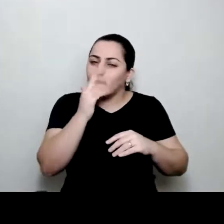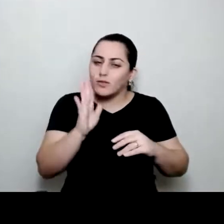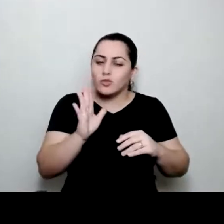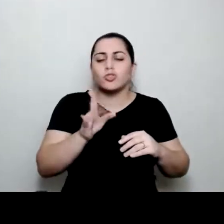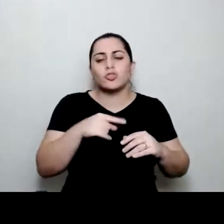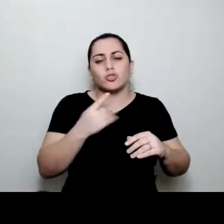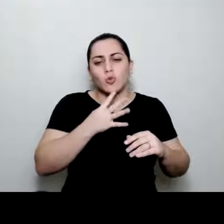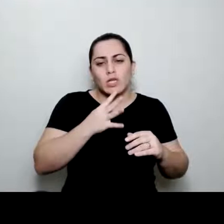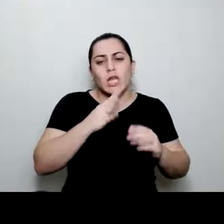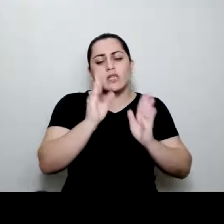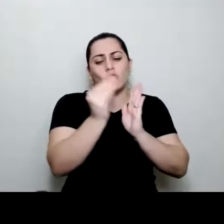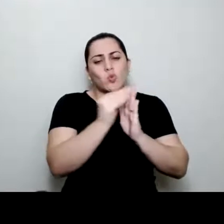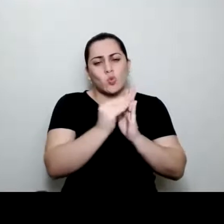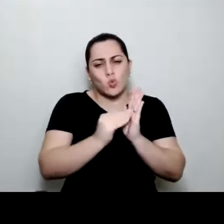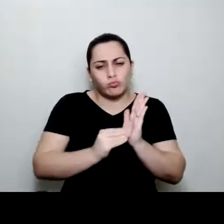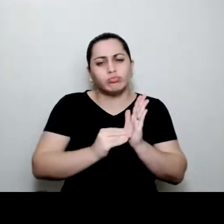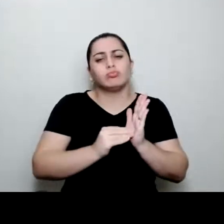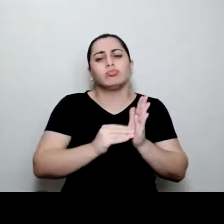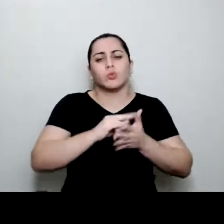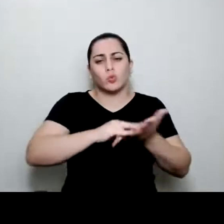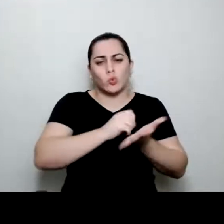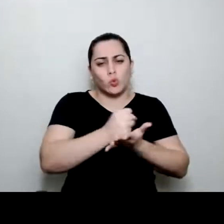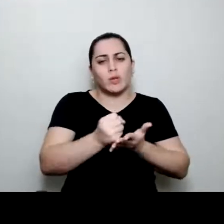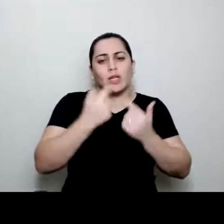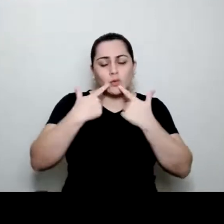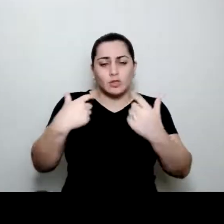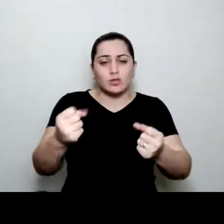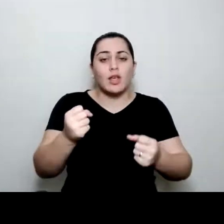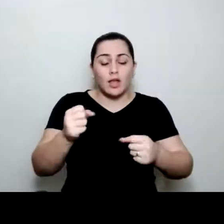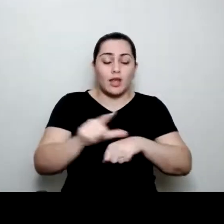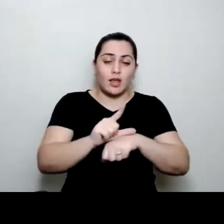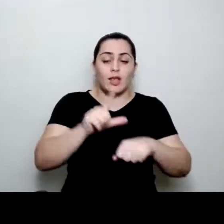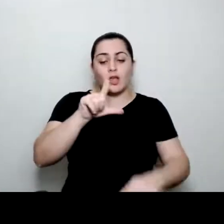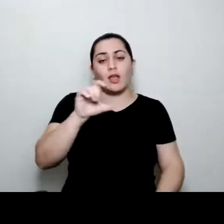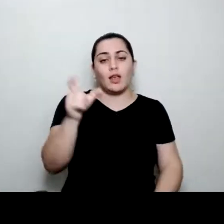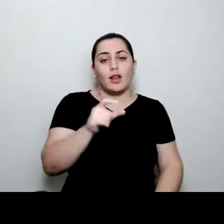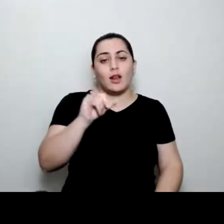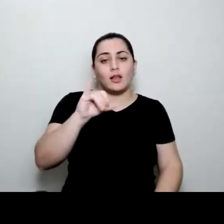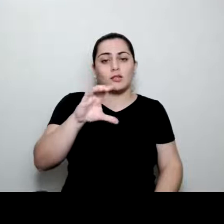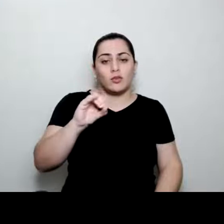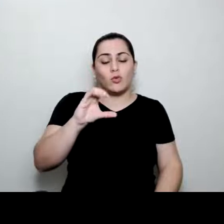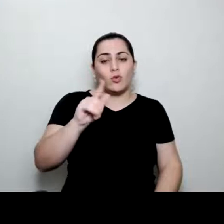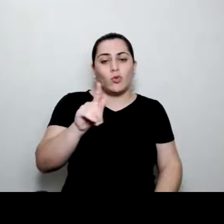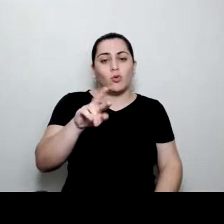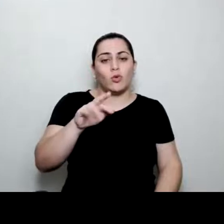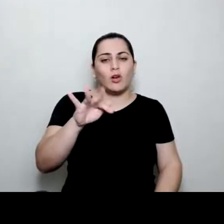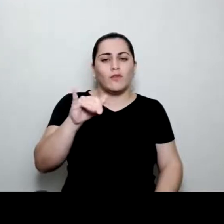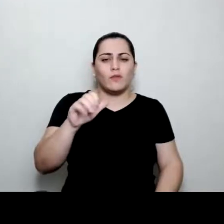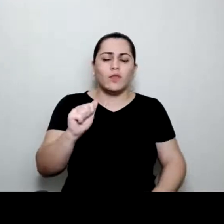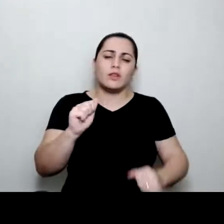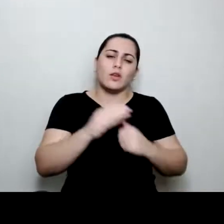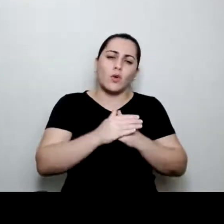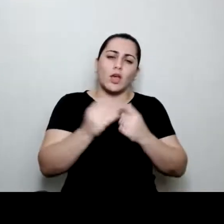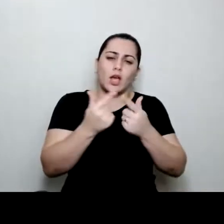conhece por documentação linguística foi justamente a lexicografia. Eventualmente, um esboço gramatical na